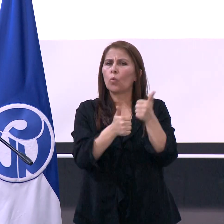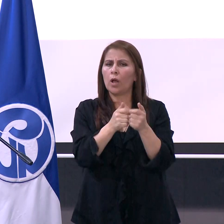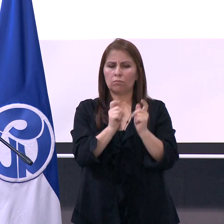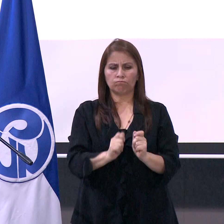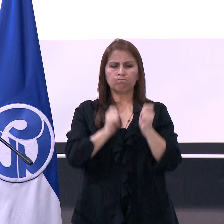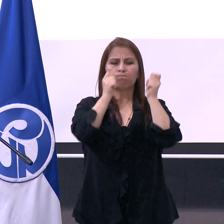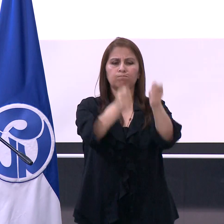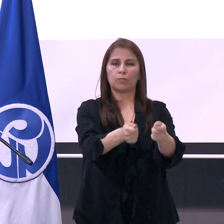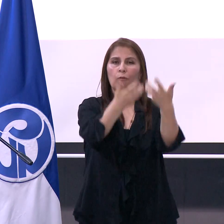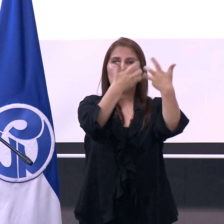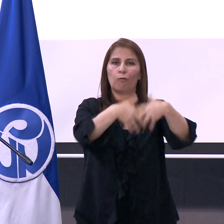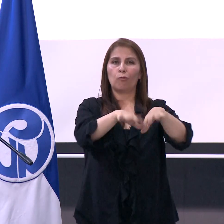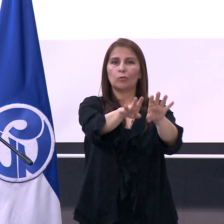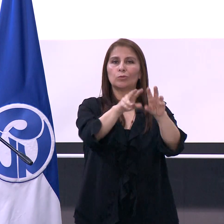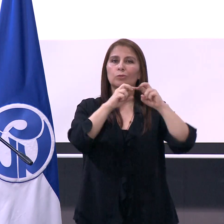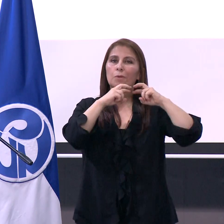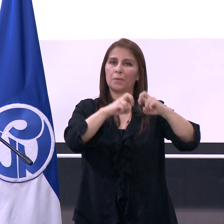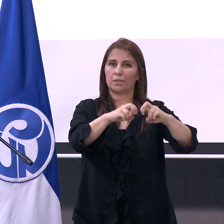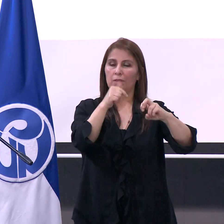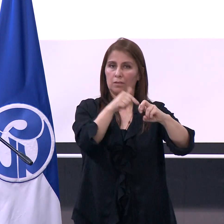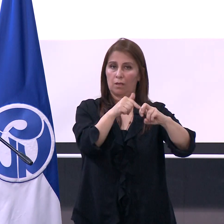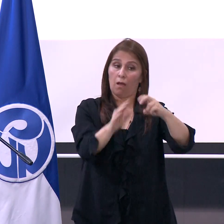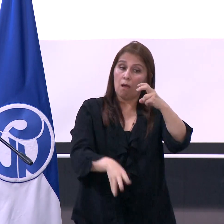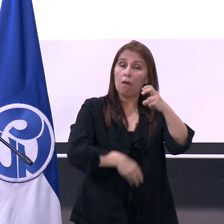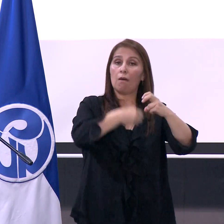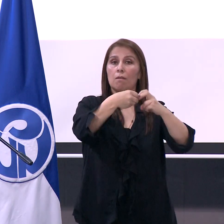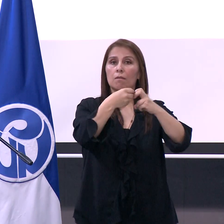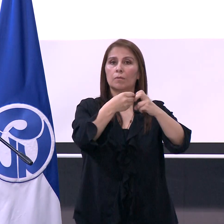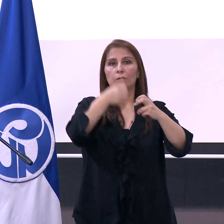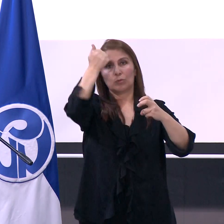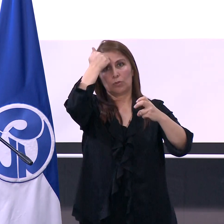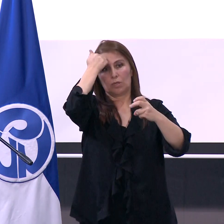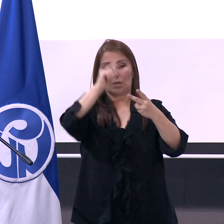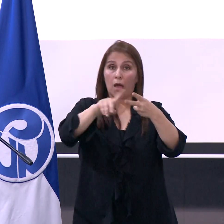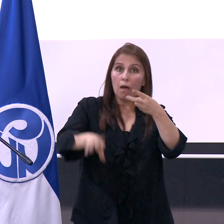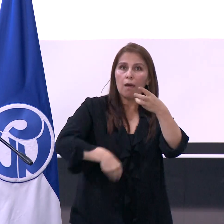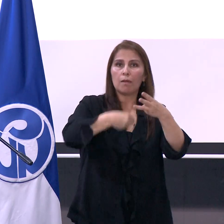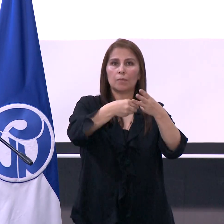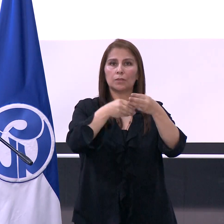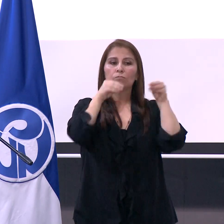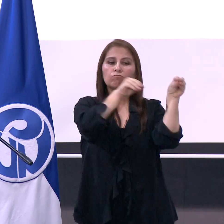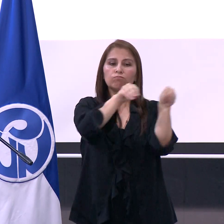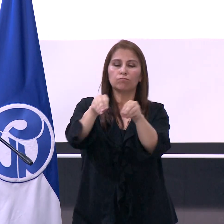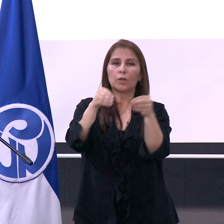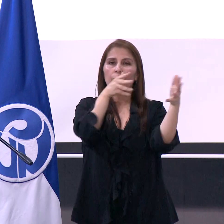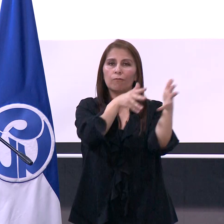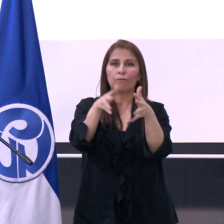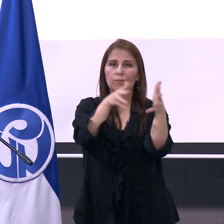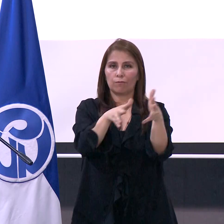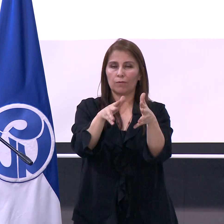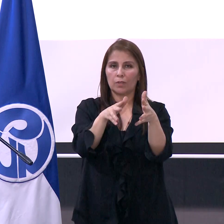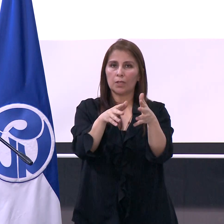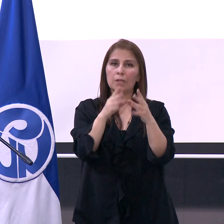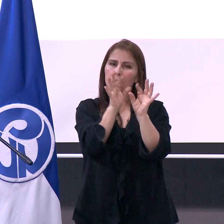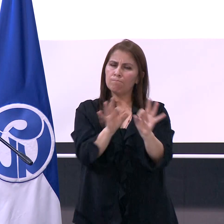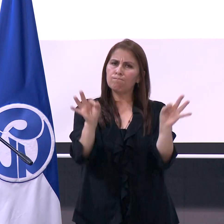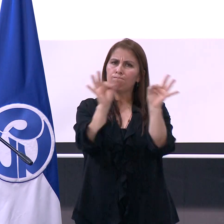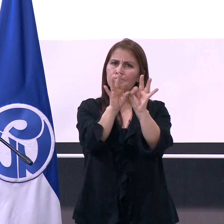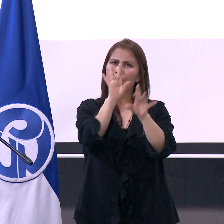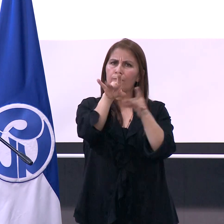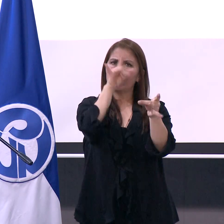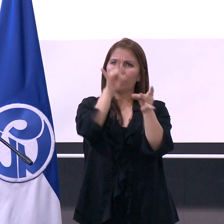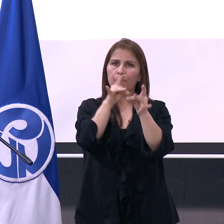una función investigativa además de la docencia y de asignarle la tarea de la capacitación y el perfeccionamiento de maestros en